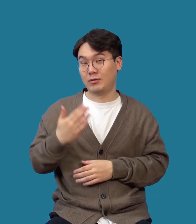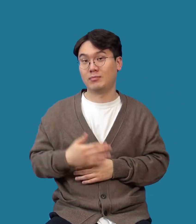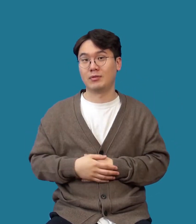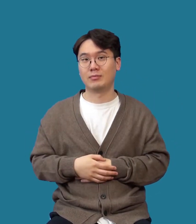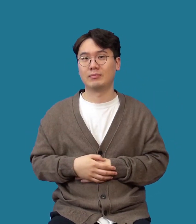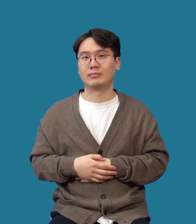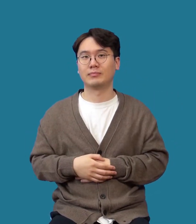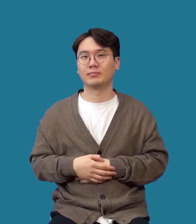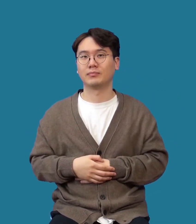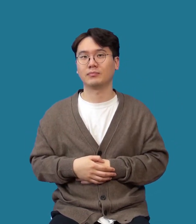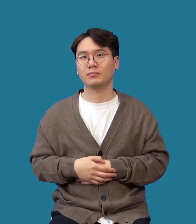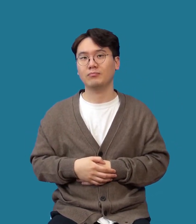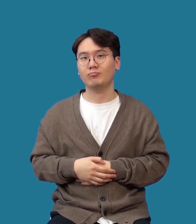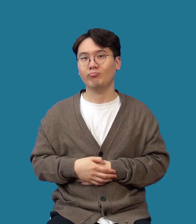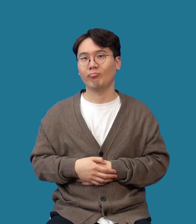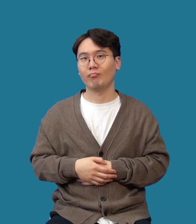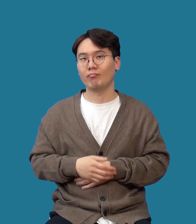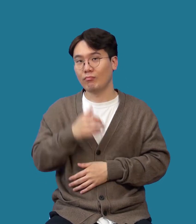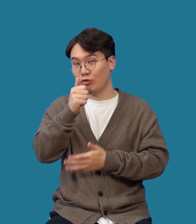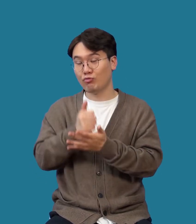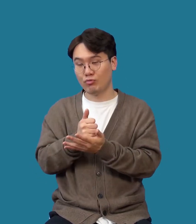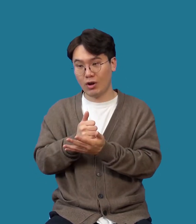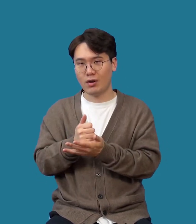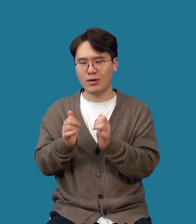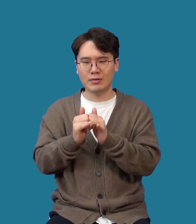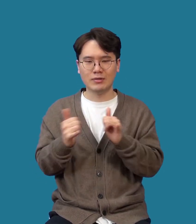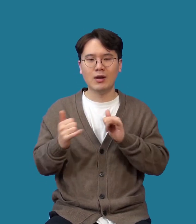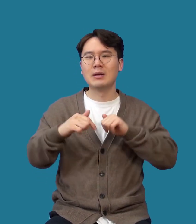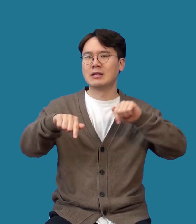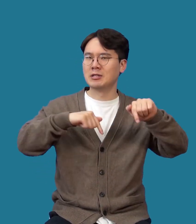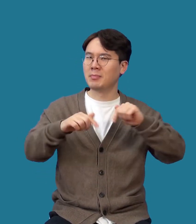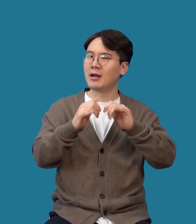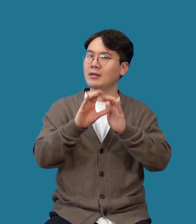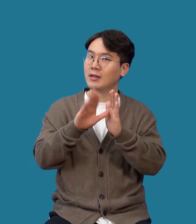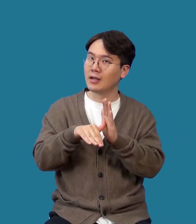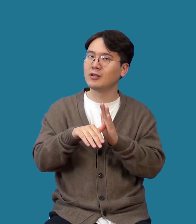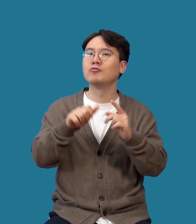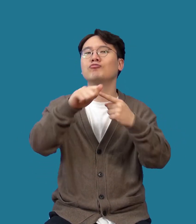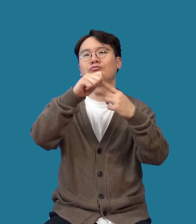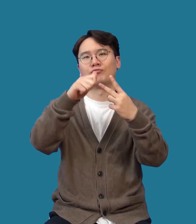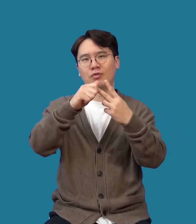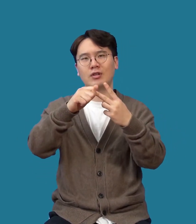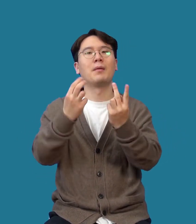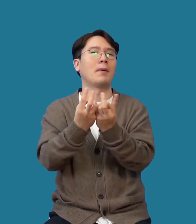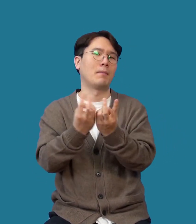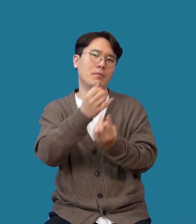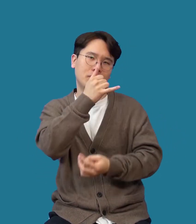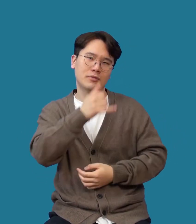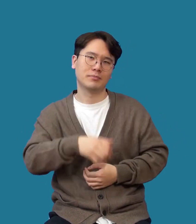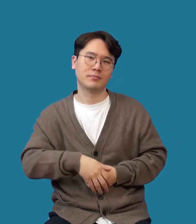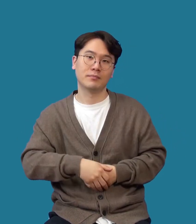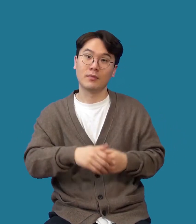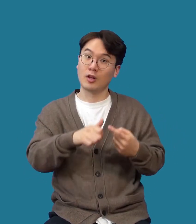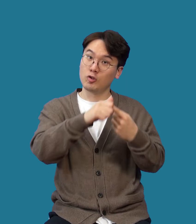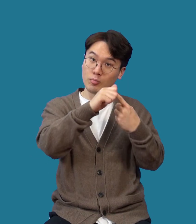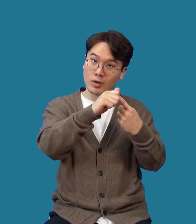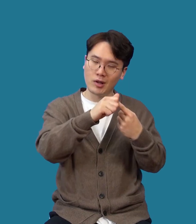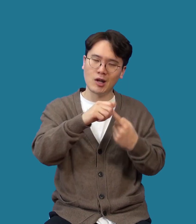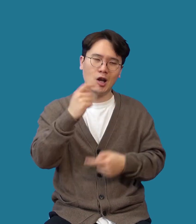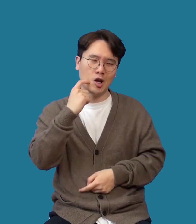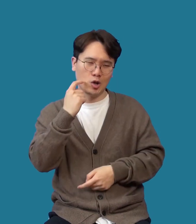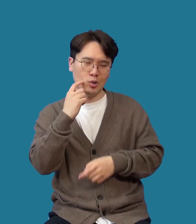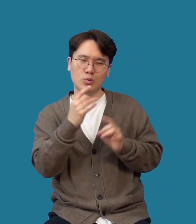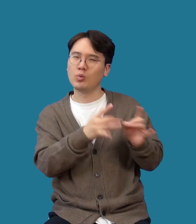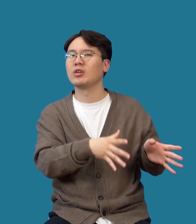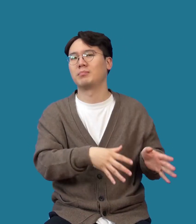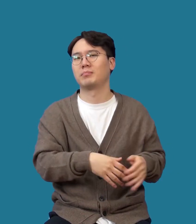죄가 인간을 지배할 때는 두 가지 방법을 사용합니다. 하나는 속임입니다. 죄를 지으면 재미있을